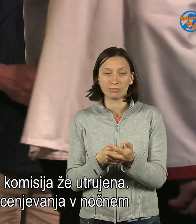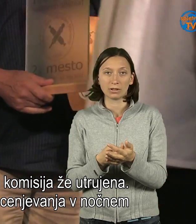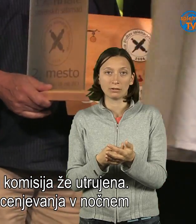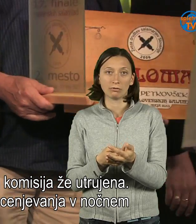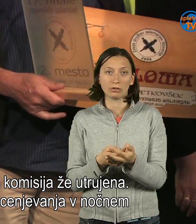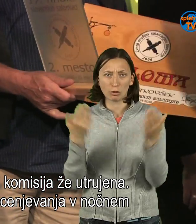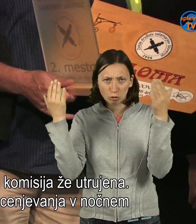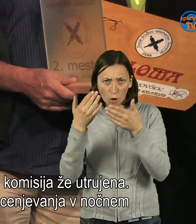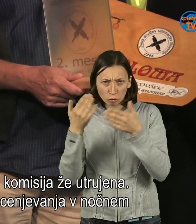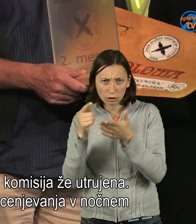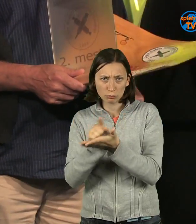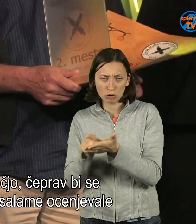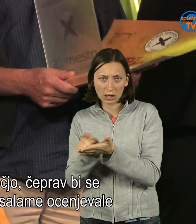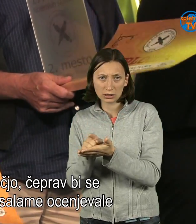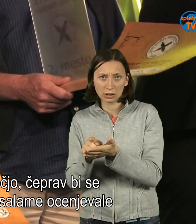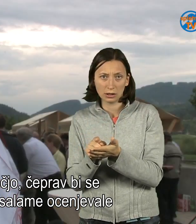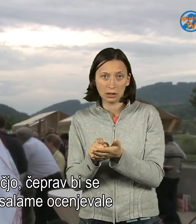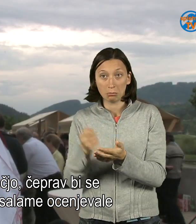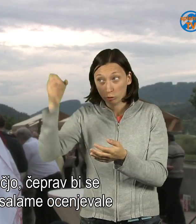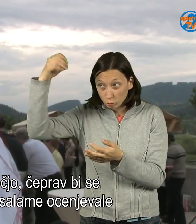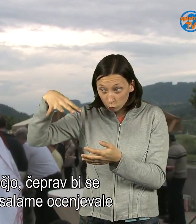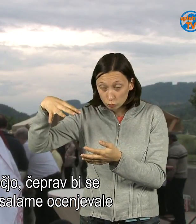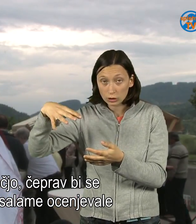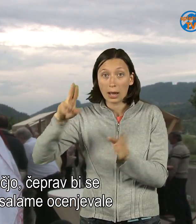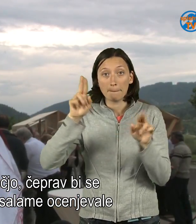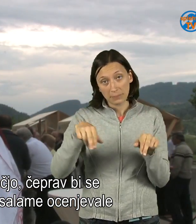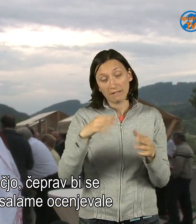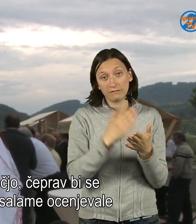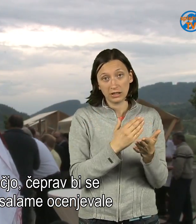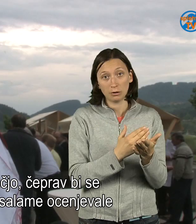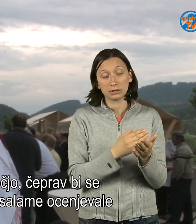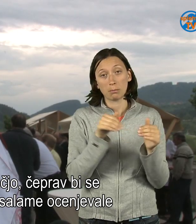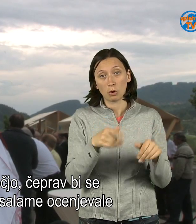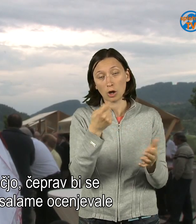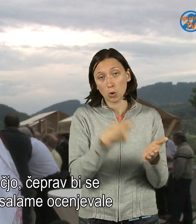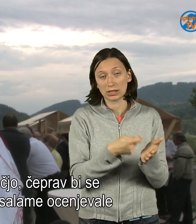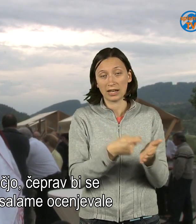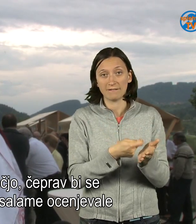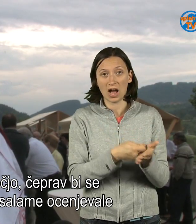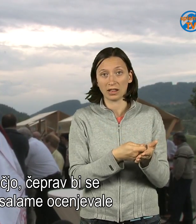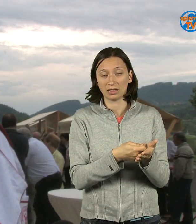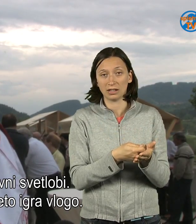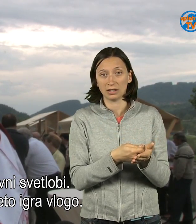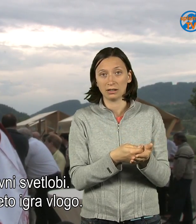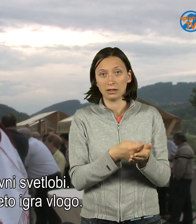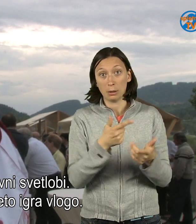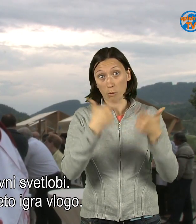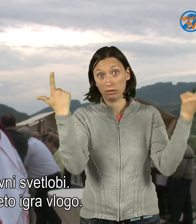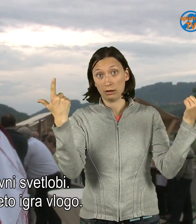v nočnem času pod lučjo, praviloma bi naj se to ocenjevalo